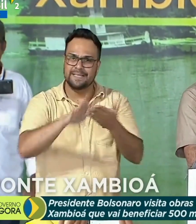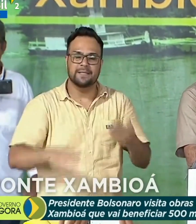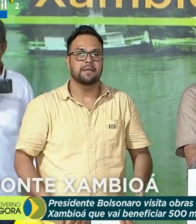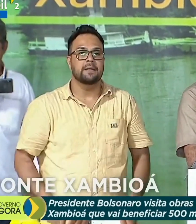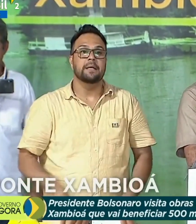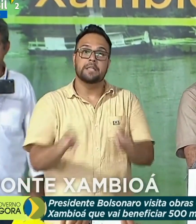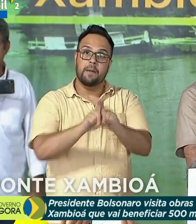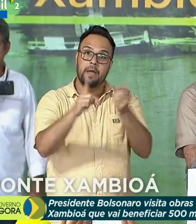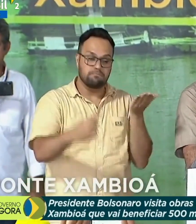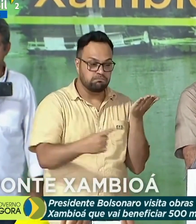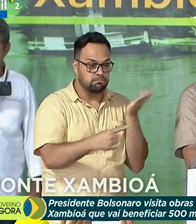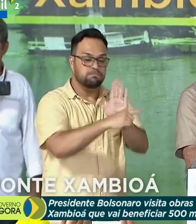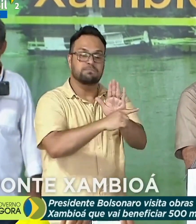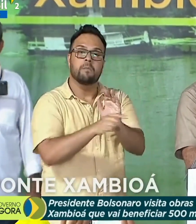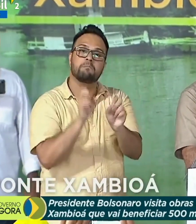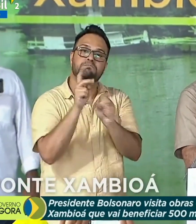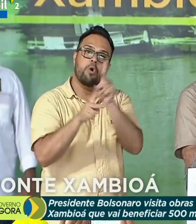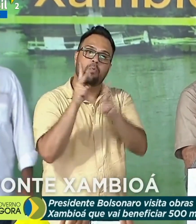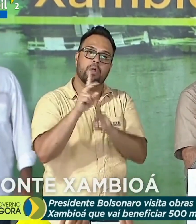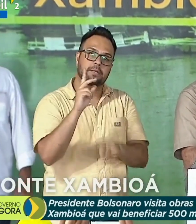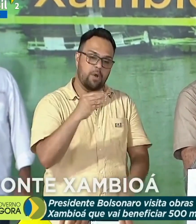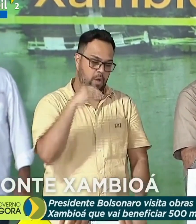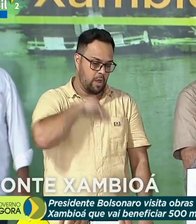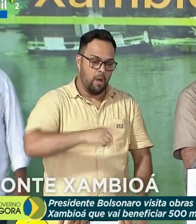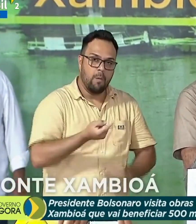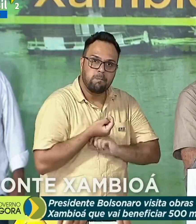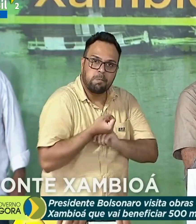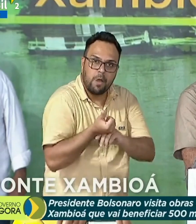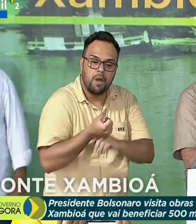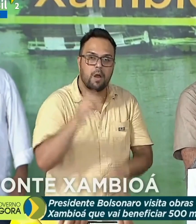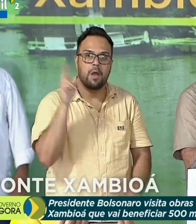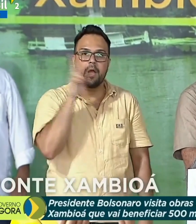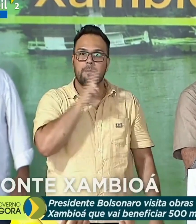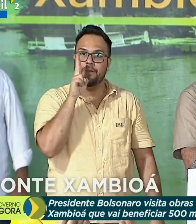e atendeu a população com auxílio emergencial.